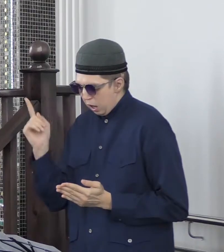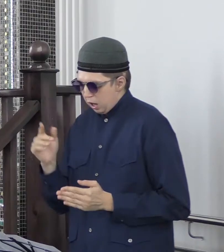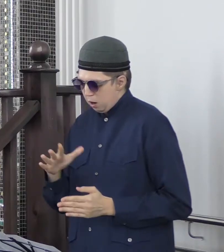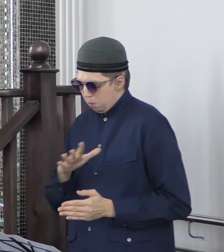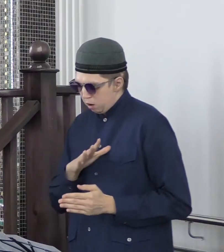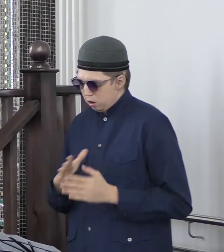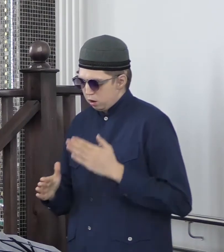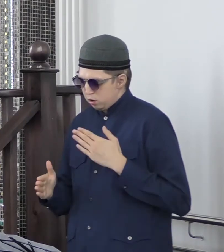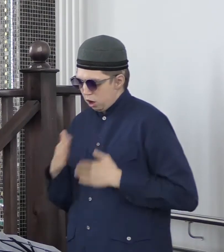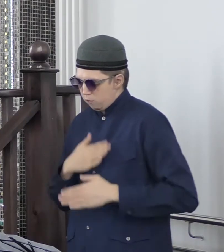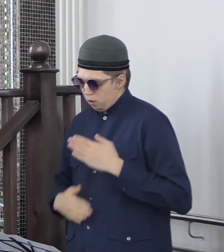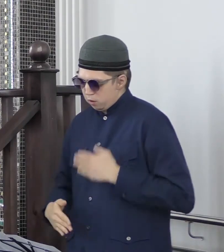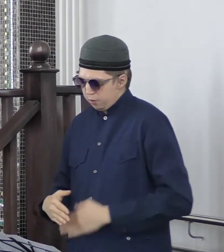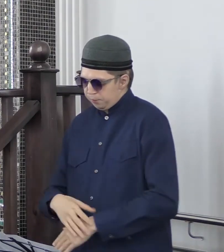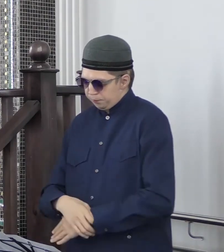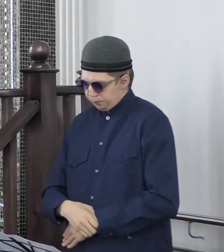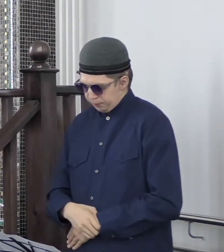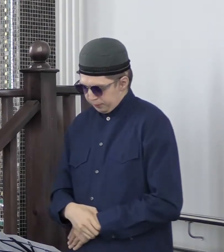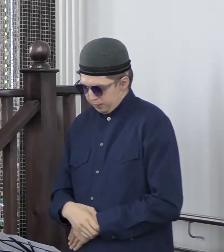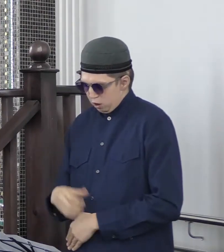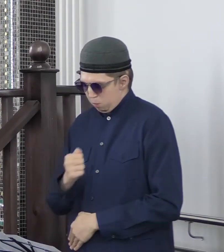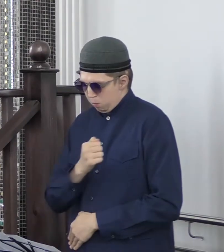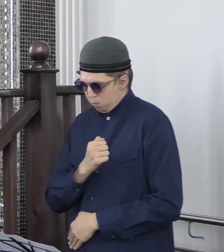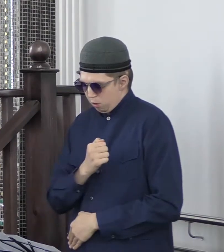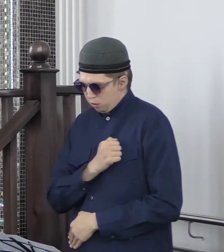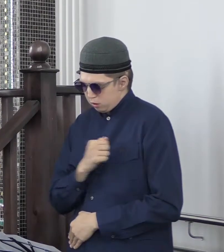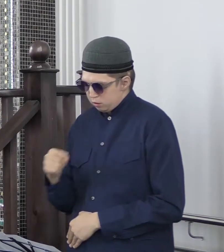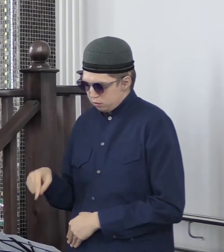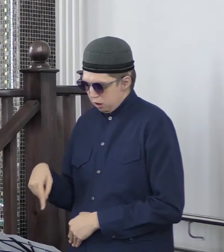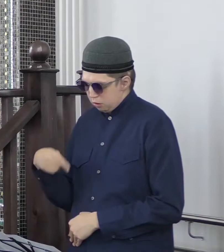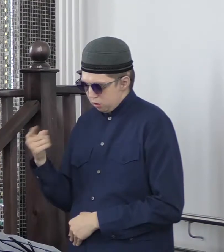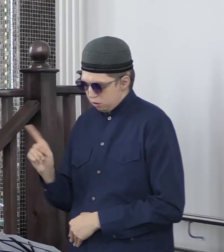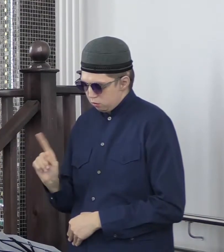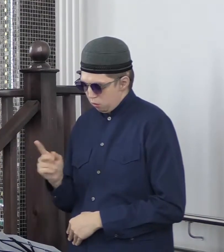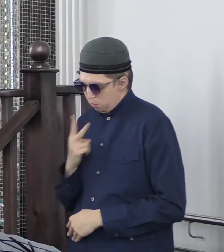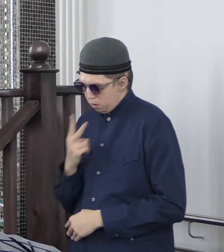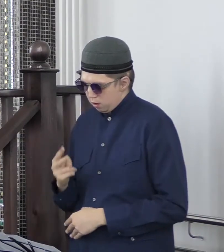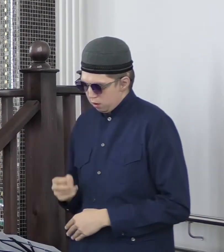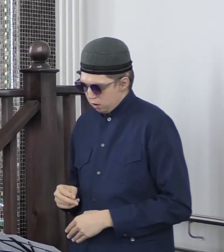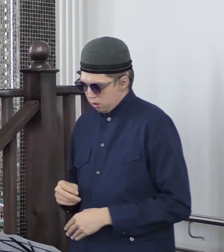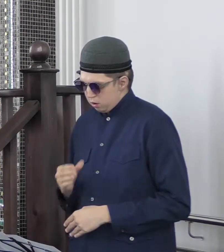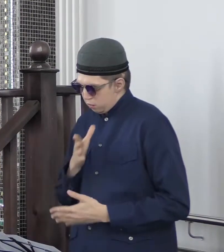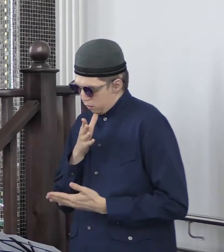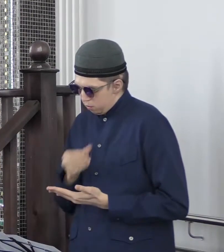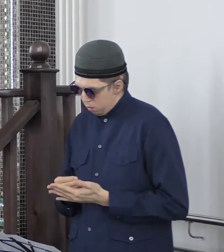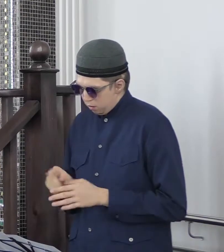скурхалась? Пушкан да куркалась, хатынан да куркалась, баладан да куркалась. Başkalarından da korkarız da en